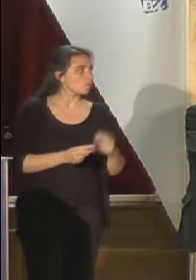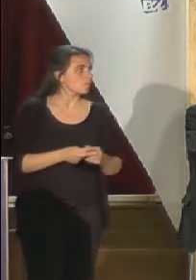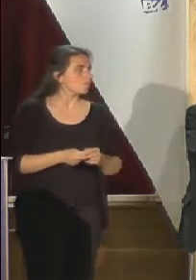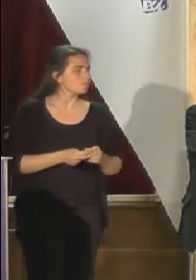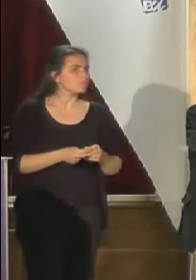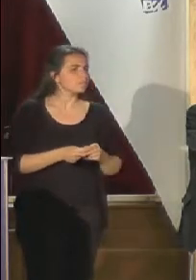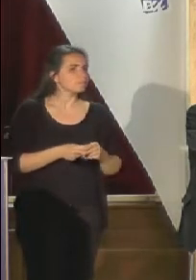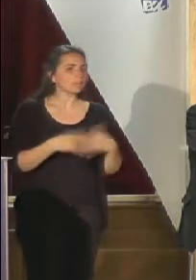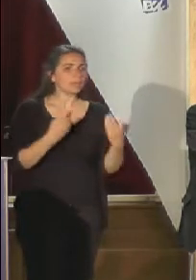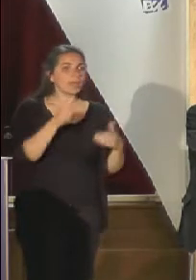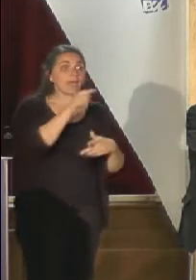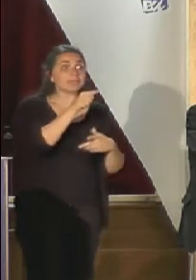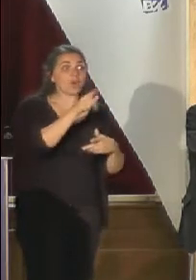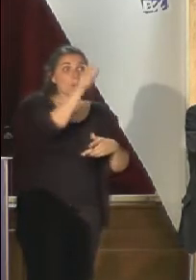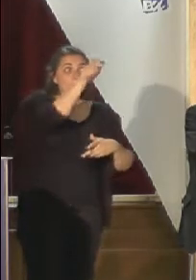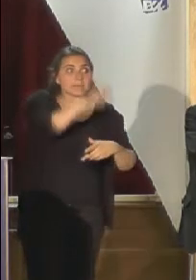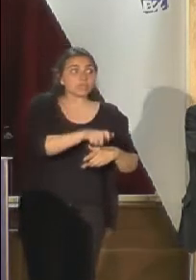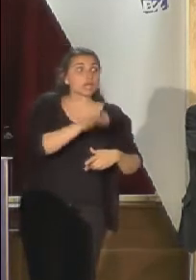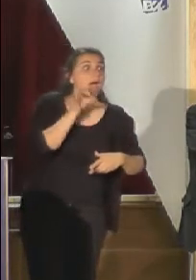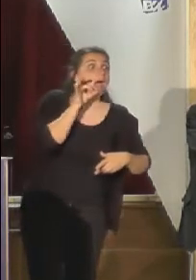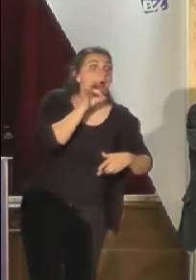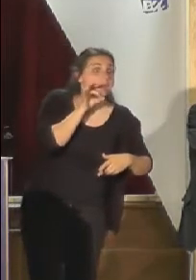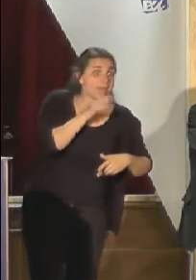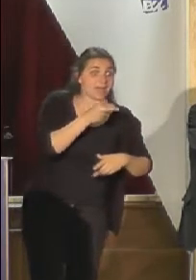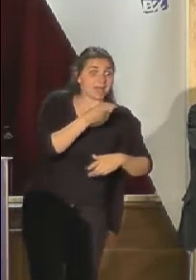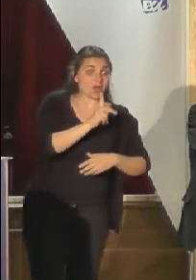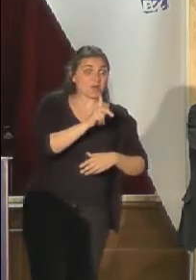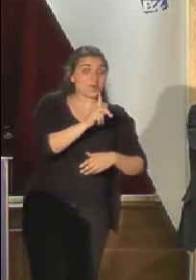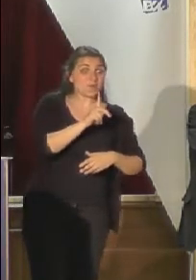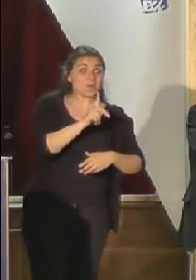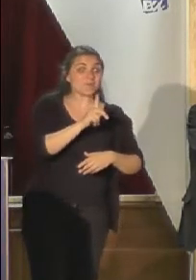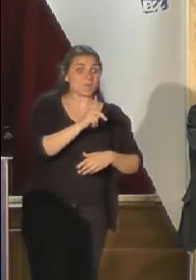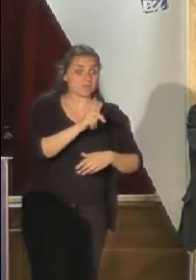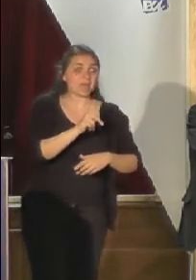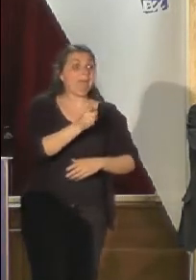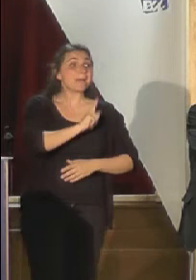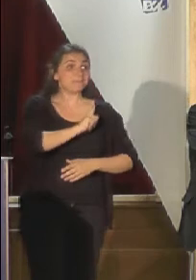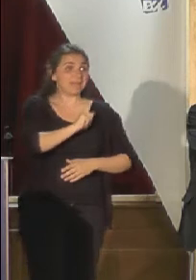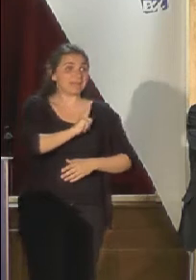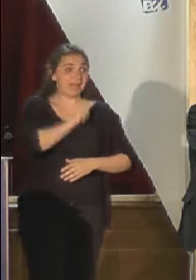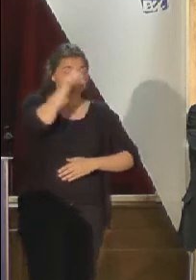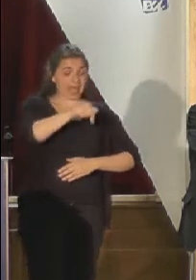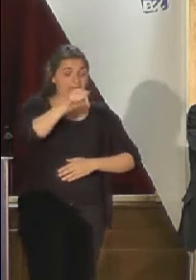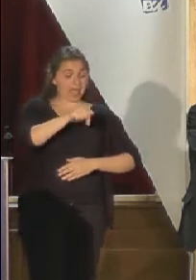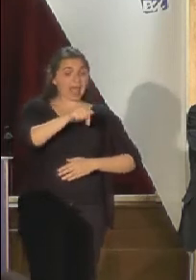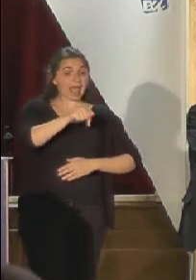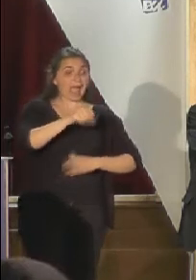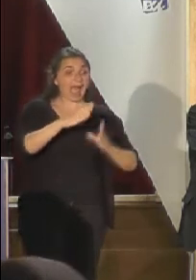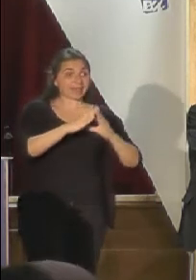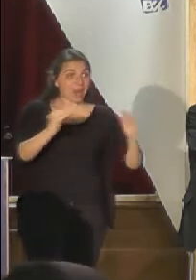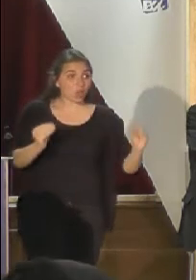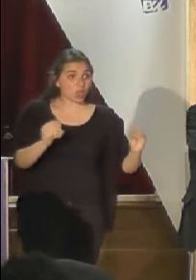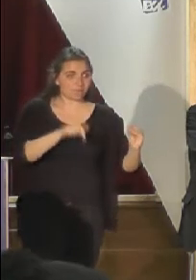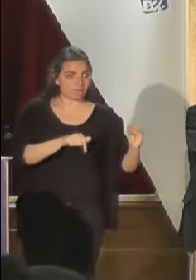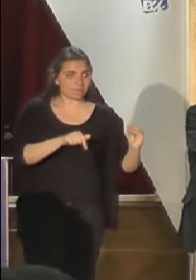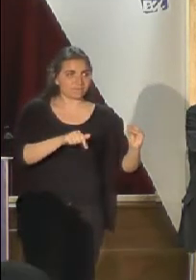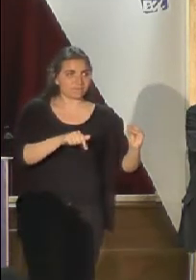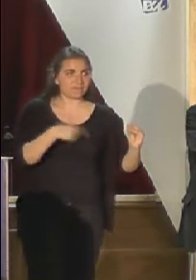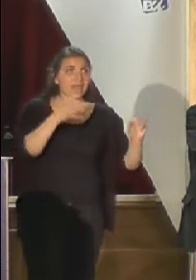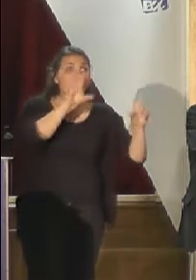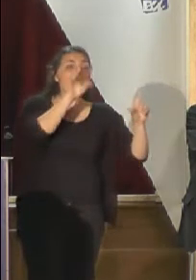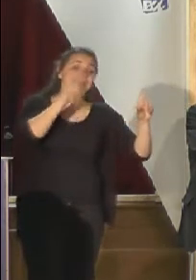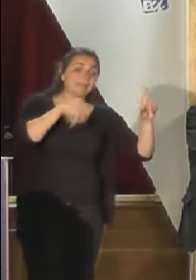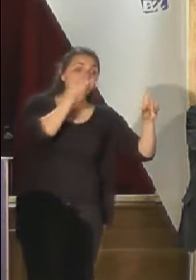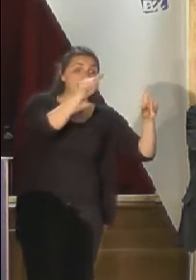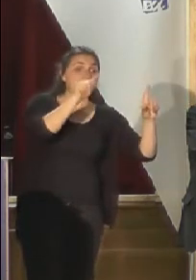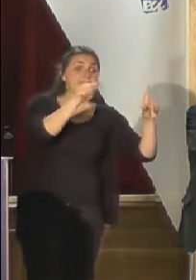É que non foi un galego, militar galego, sino un andaluz de orixe, Solís, e en Lugo. Pero